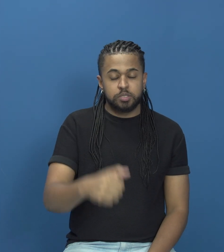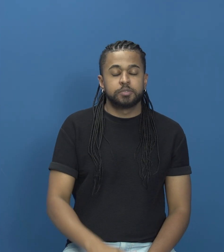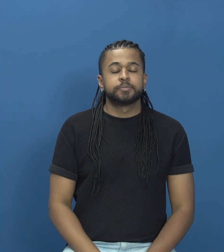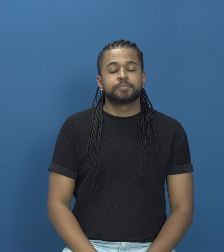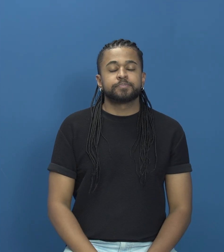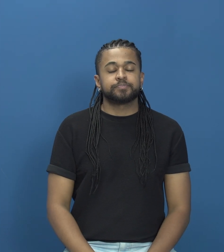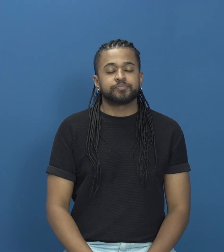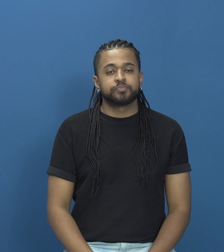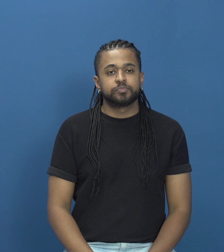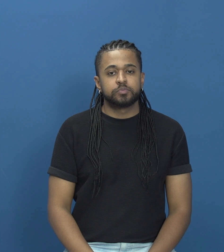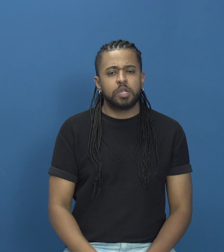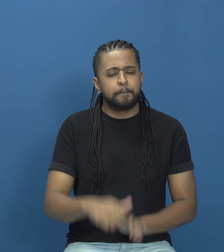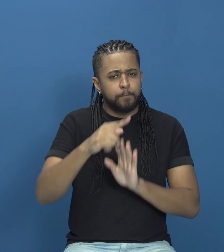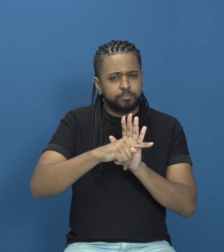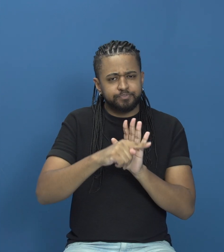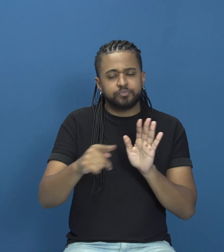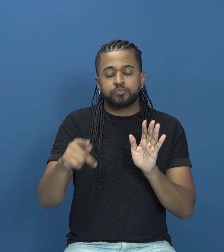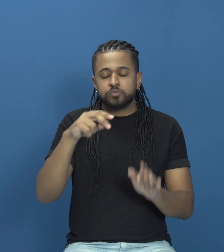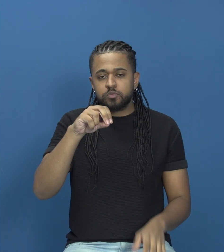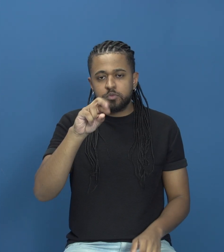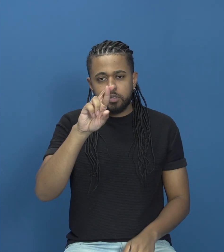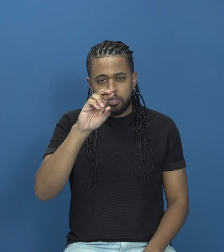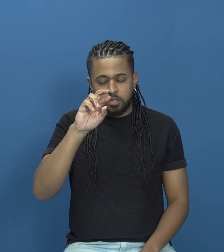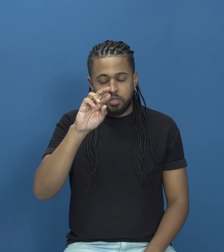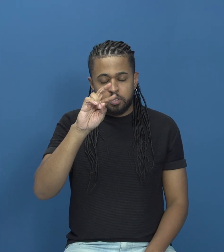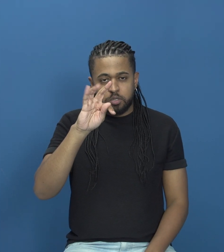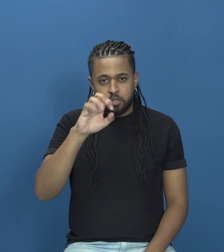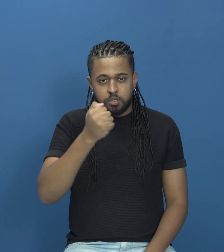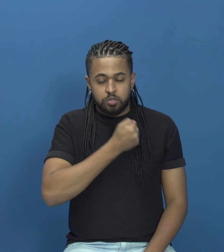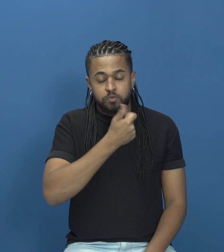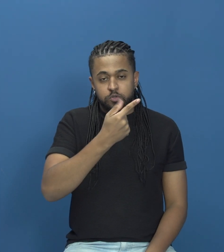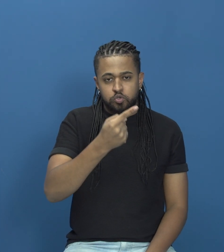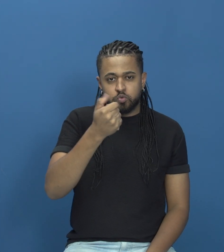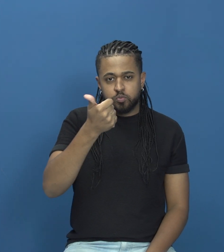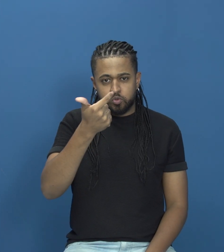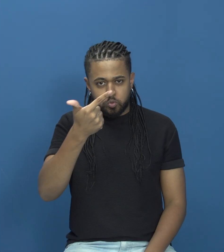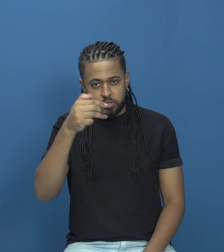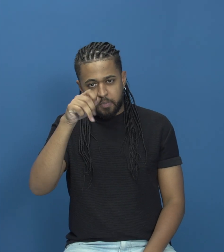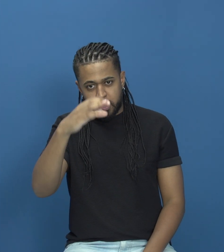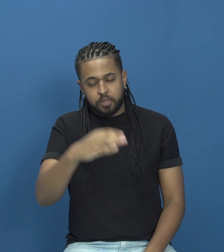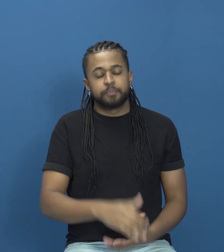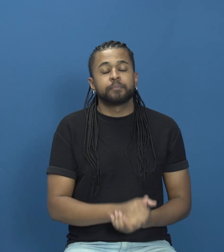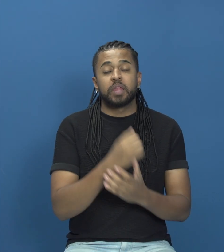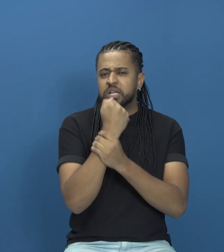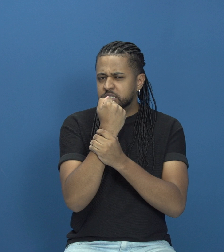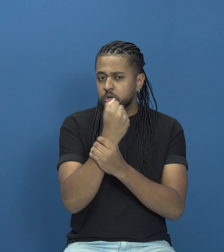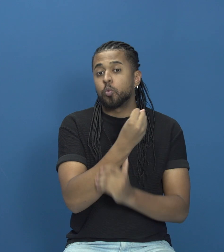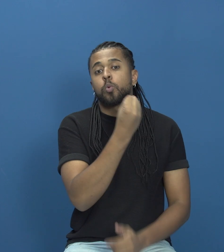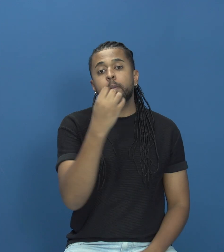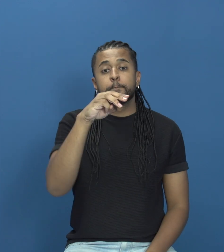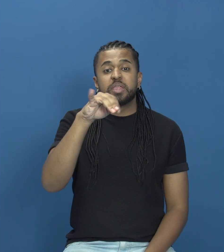15.3. Conforme Portaria Normativa número 21/2012, MEC, assegurado o